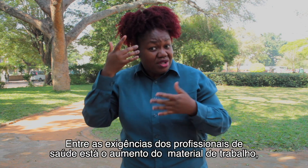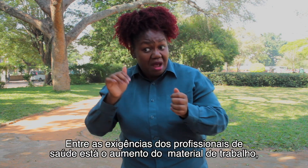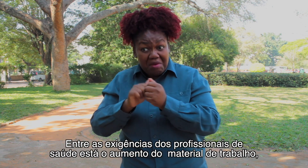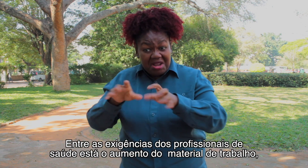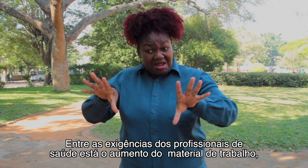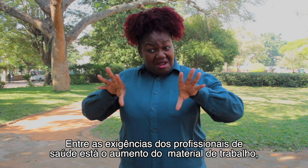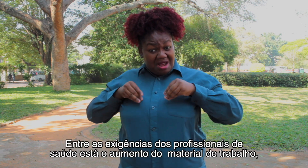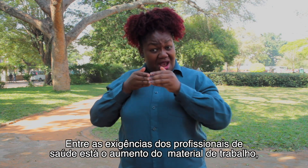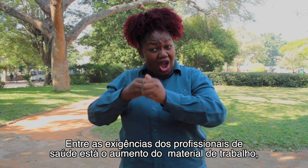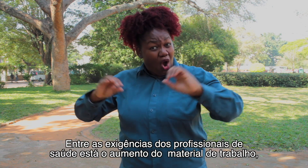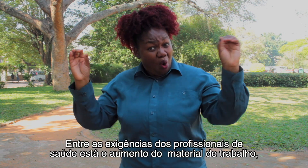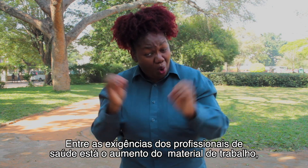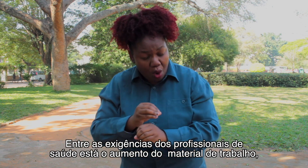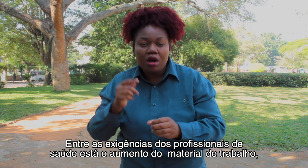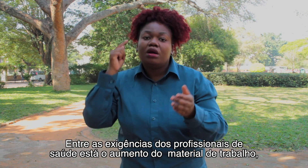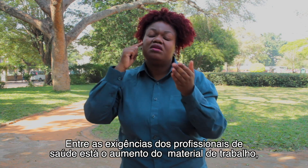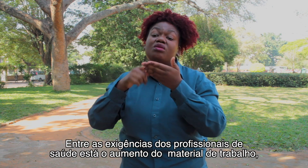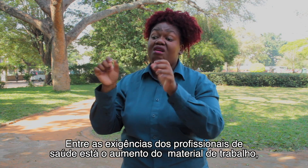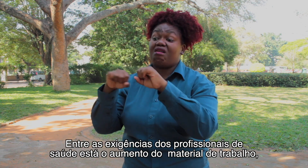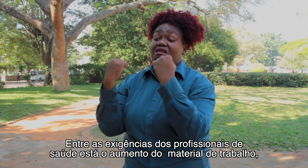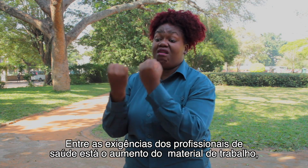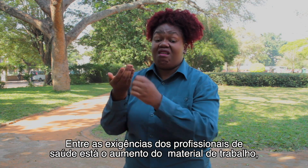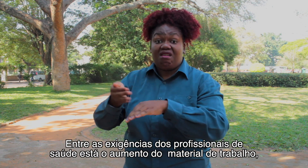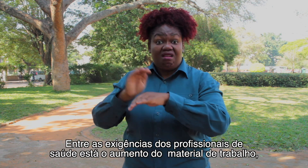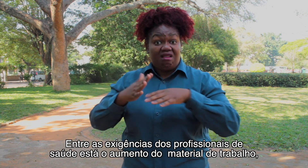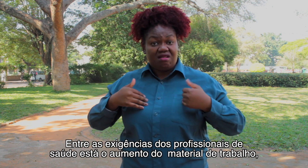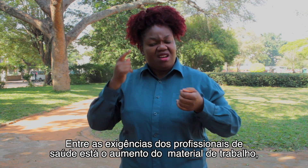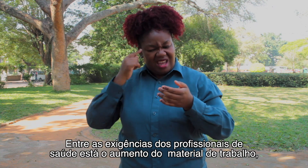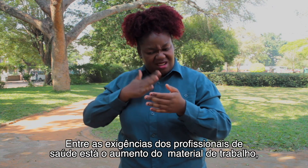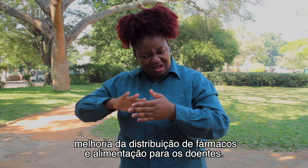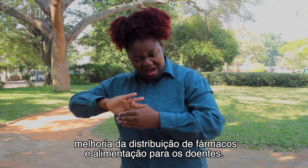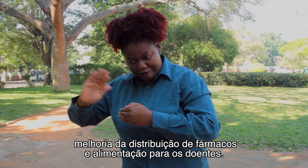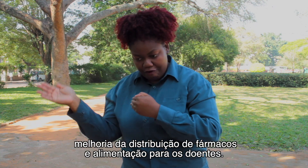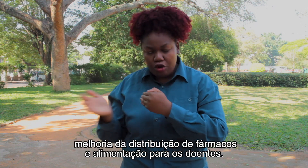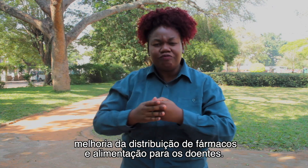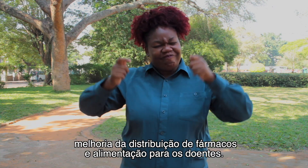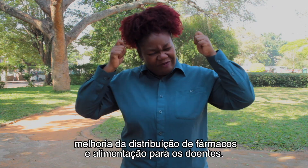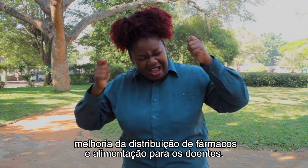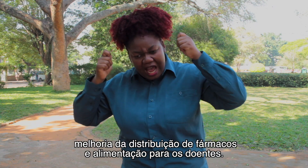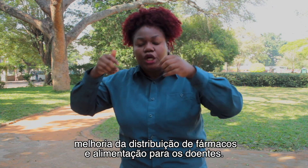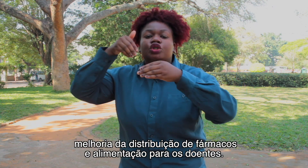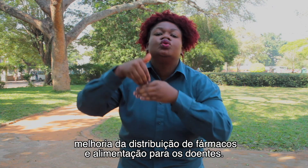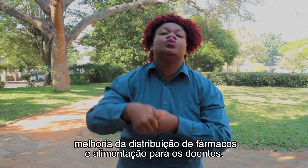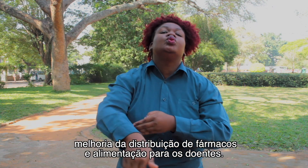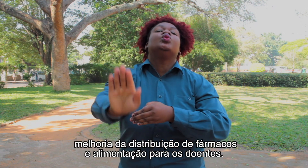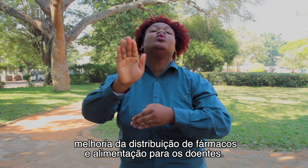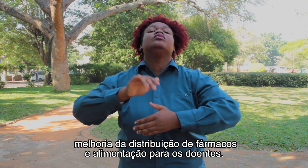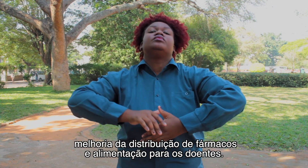Entre as exigências dos profissionais de saúde está o aumento de material de trabalho, melhoria da distribuição de fármacos e alimentação para